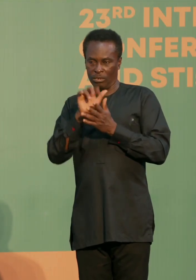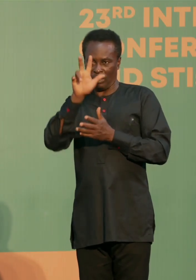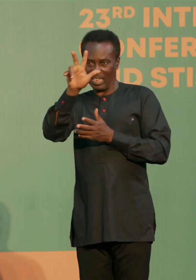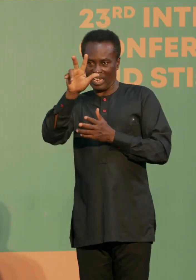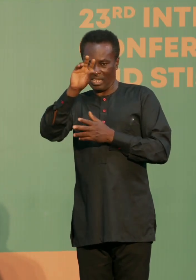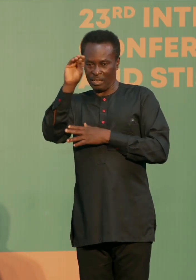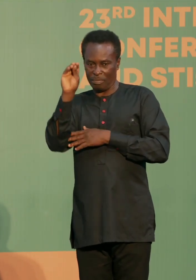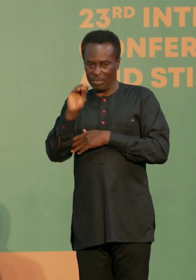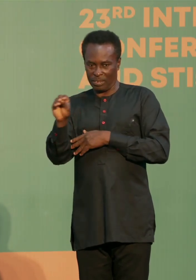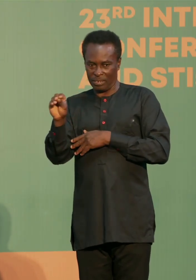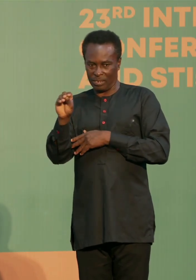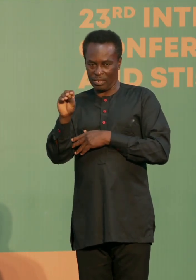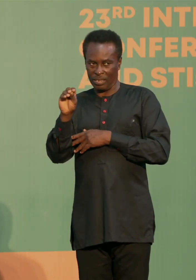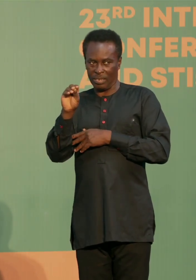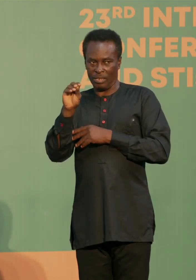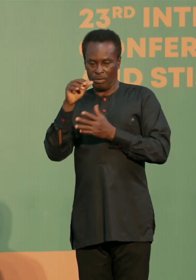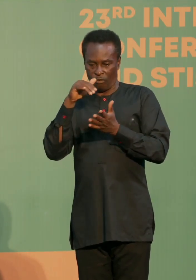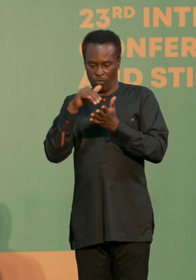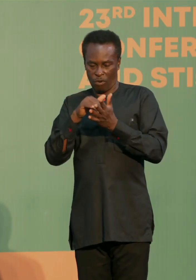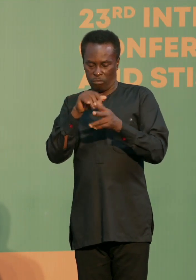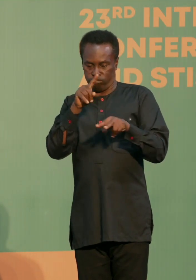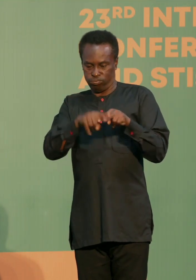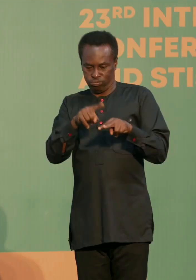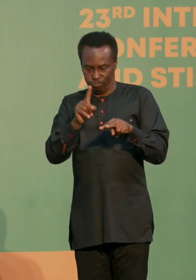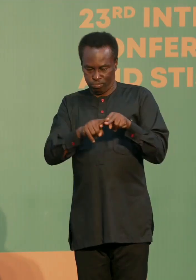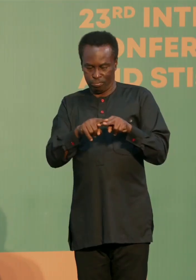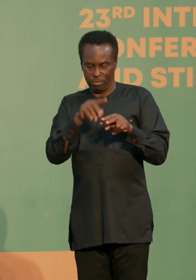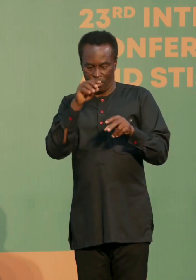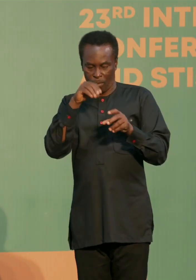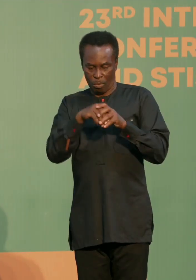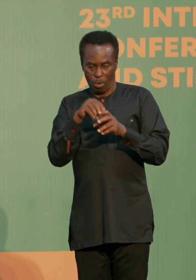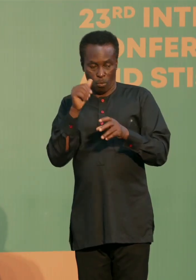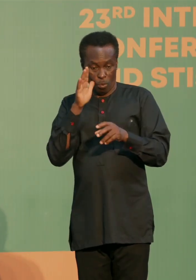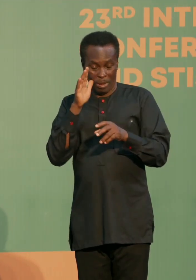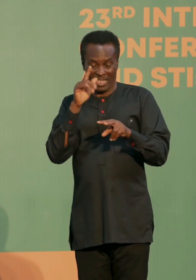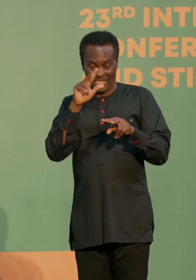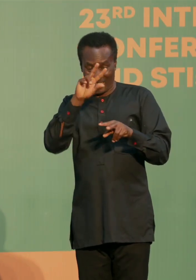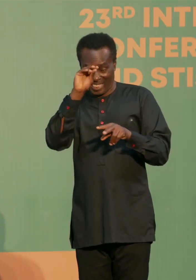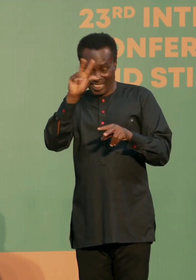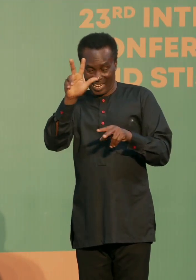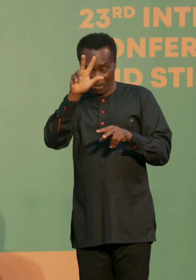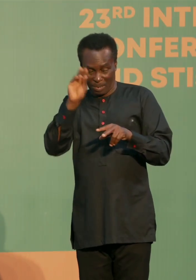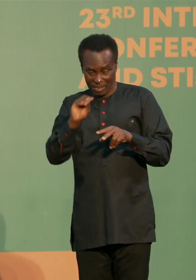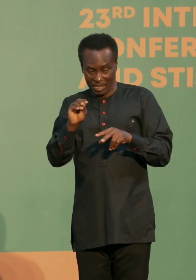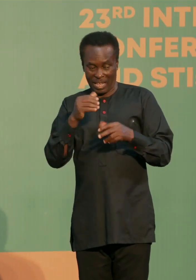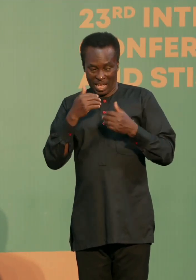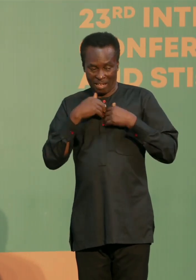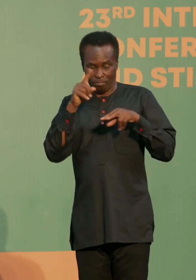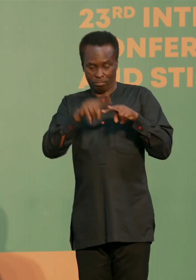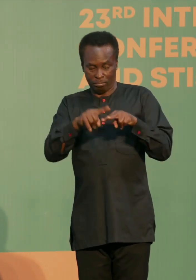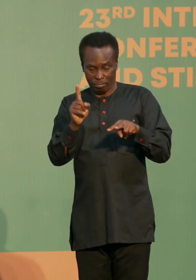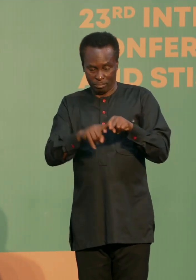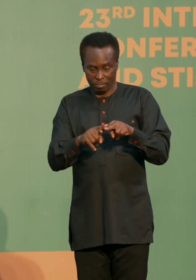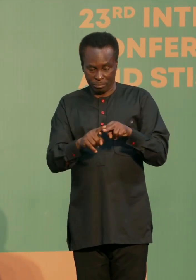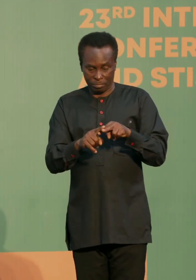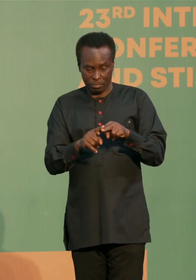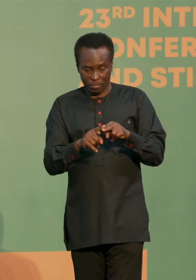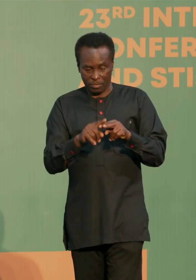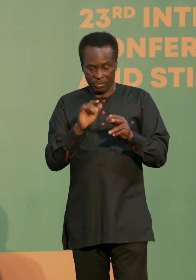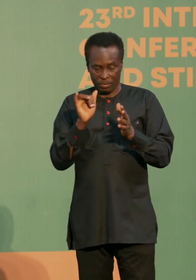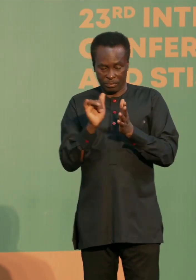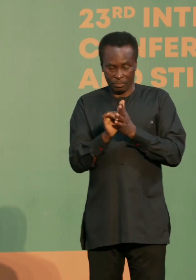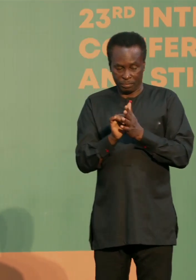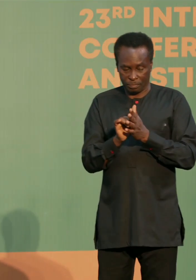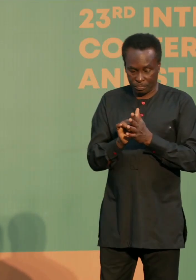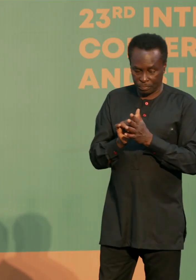0,3% de prévalence des VIH, ce qui est dans la fourchette de la prévalence que le Programme national de lutte